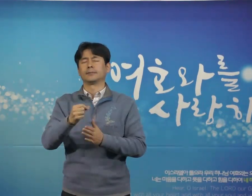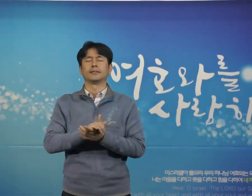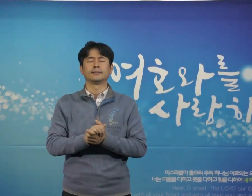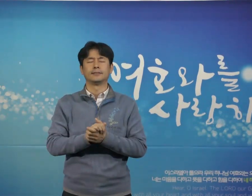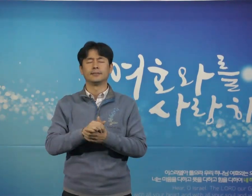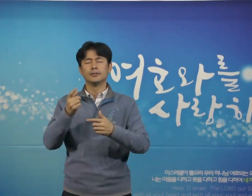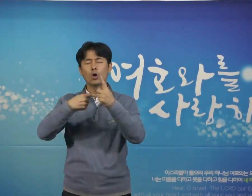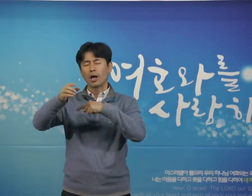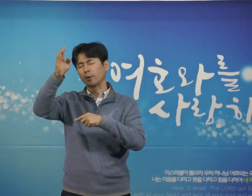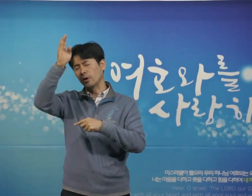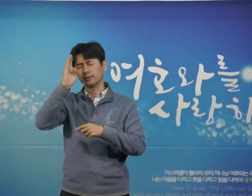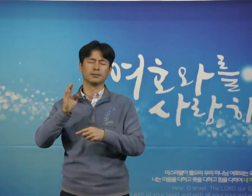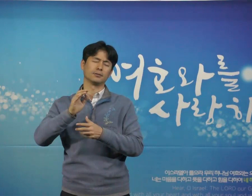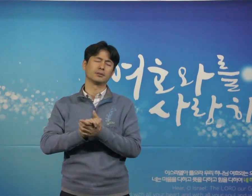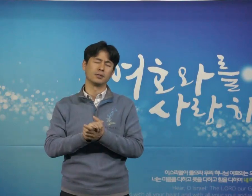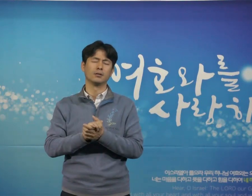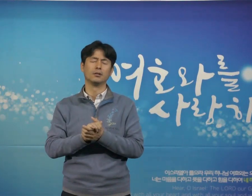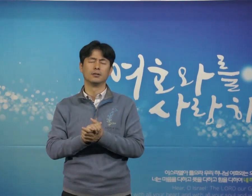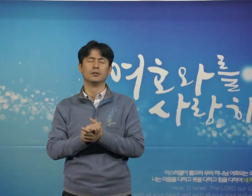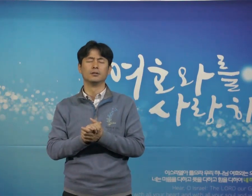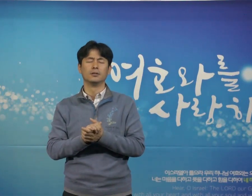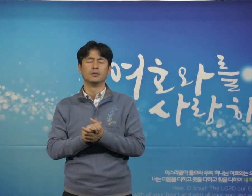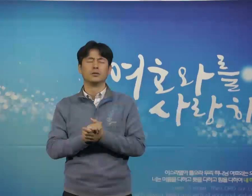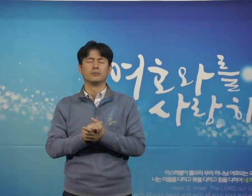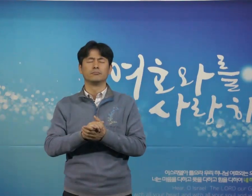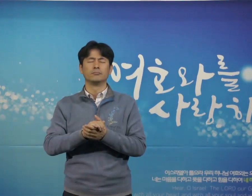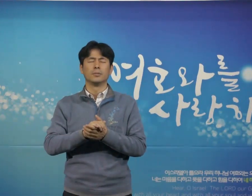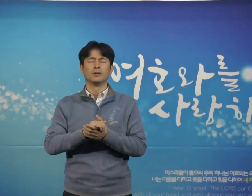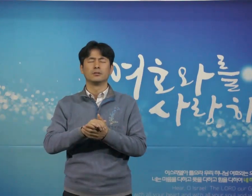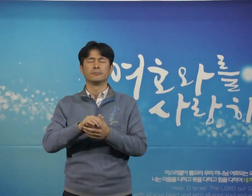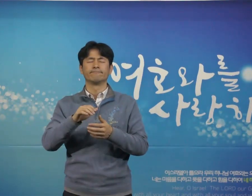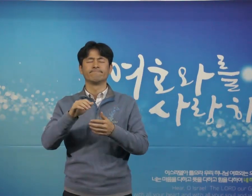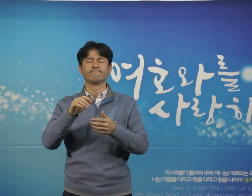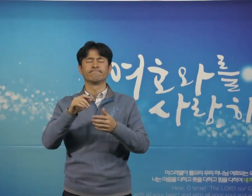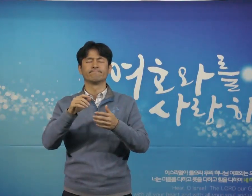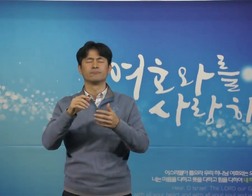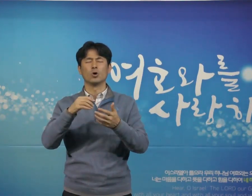사이언스 오브 갓을 위해서 기도합니다. 사이언스 오브 갓이